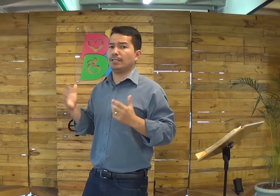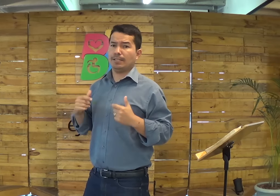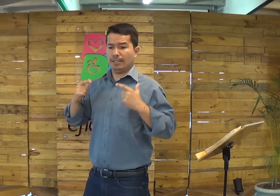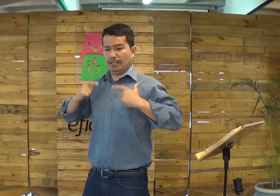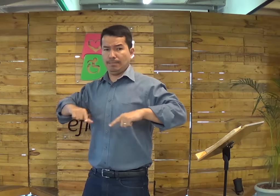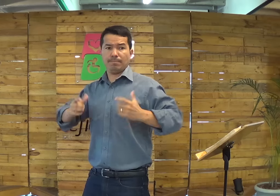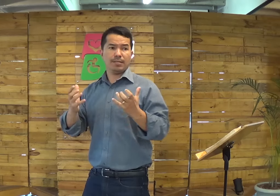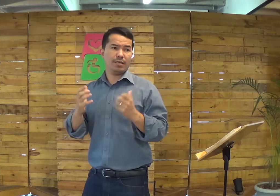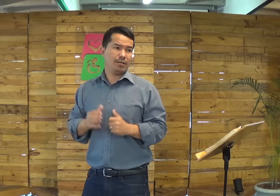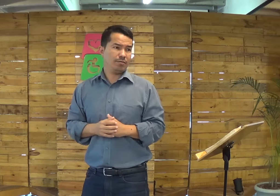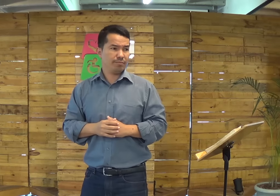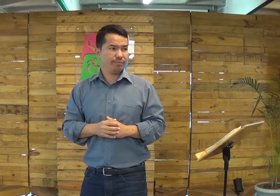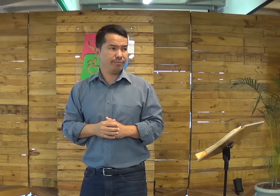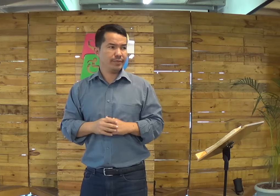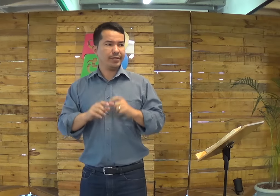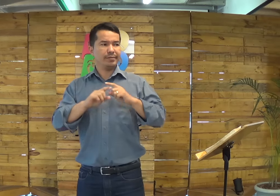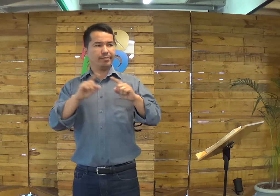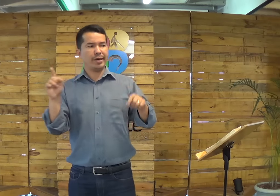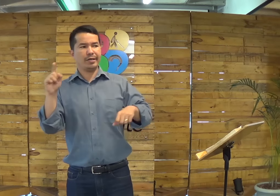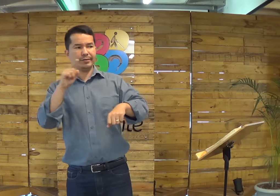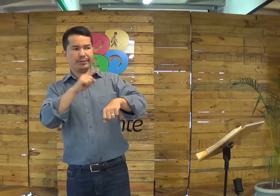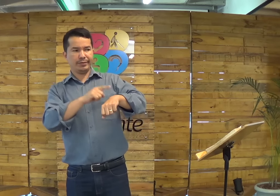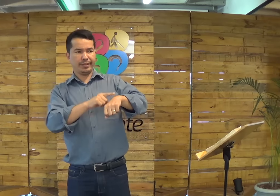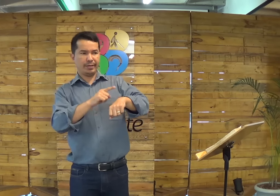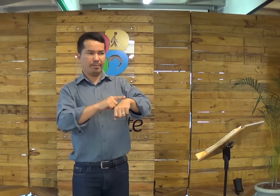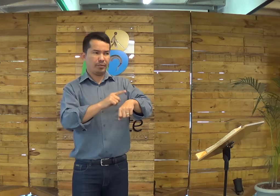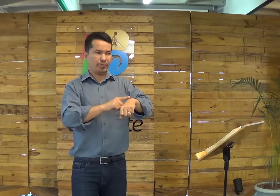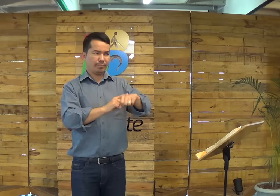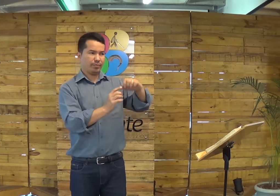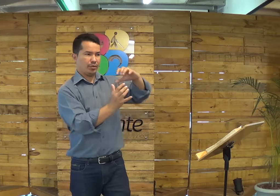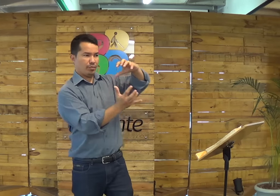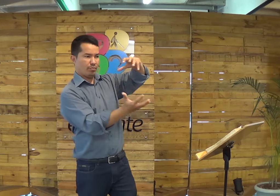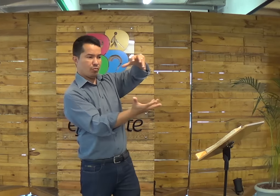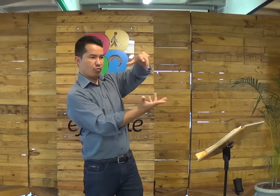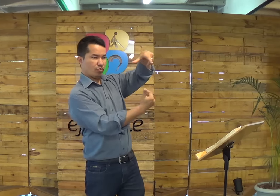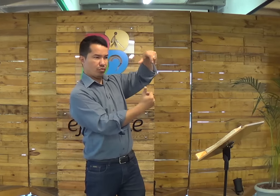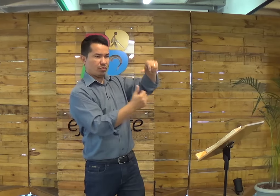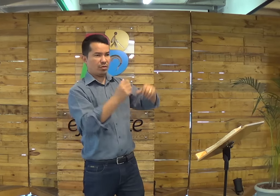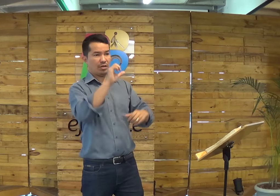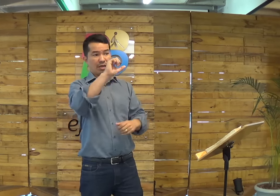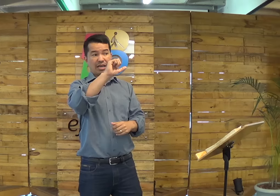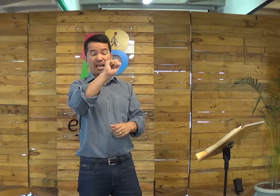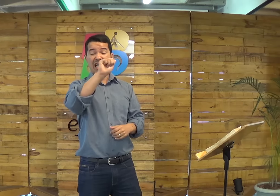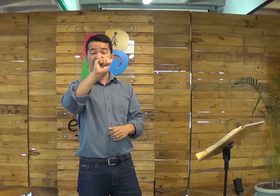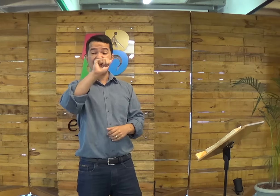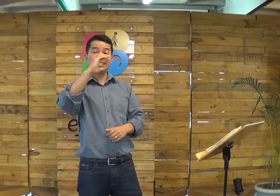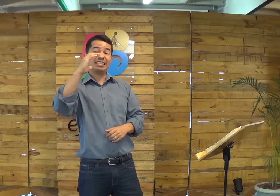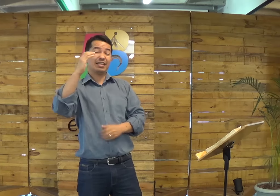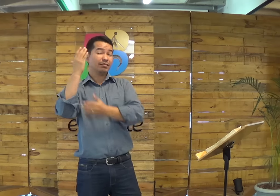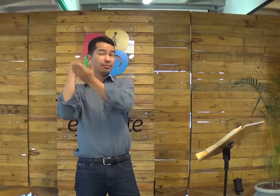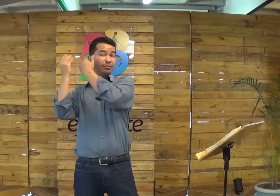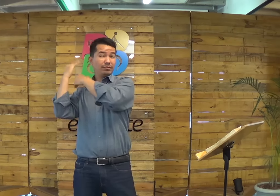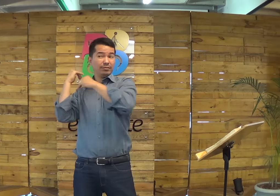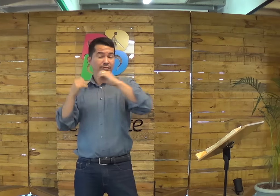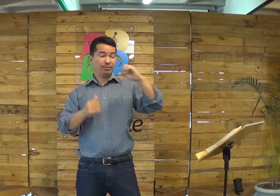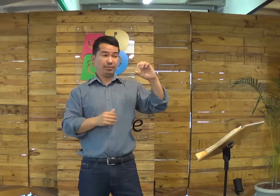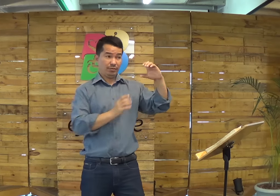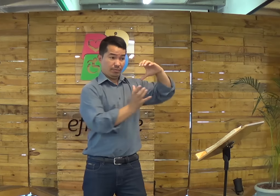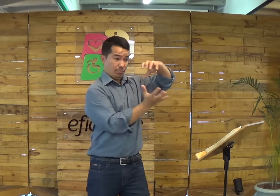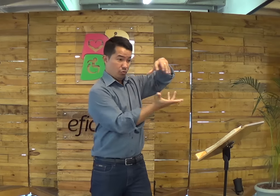vivo como é que eu posso fazer e tal mas o que que aconteceu antes de Cristo né no